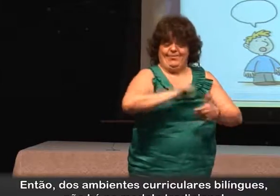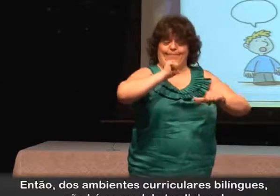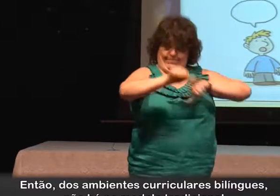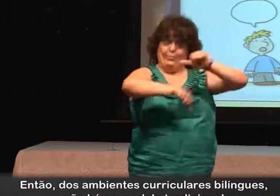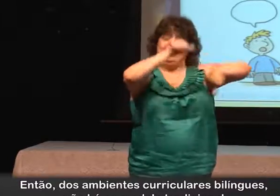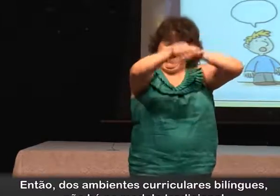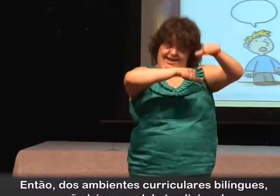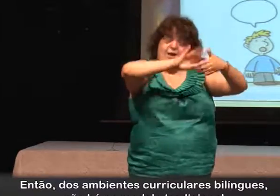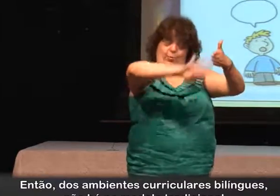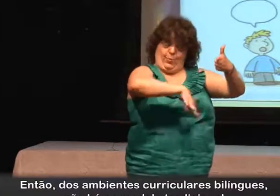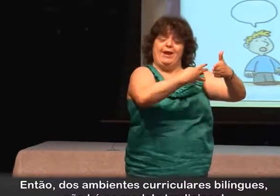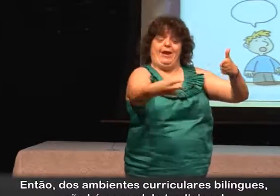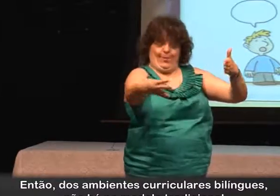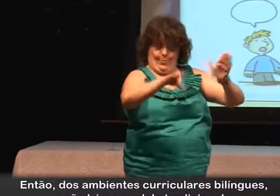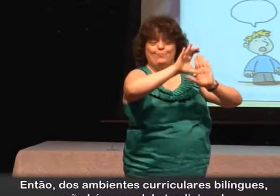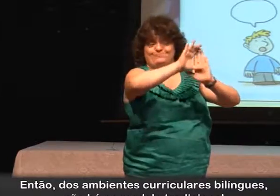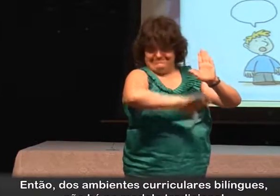não há também, por exemplo, no modelo tradicional,